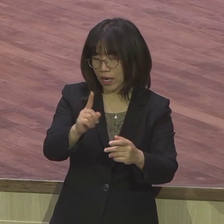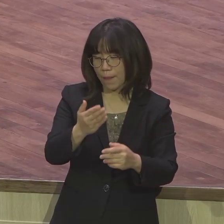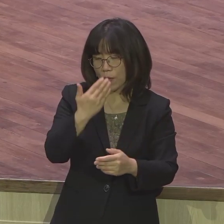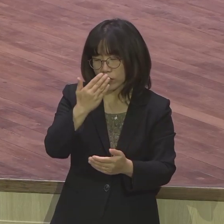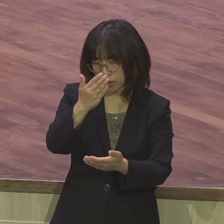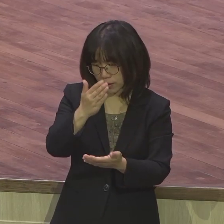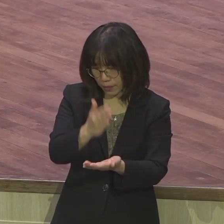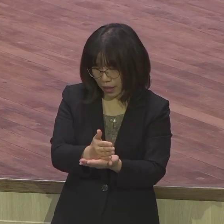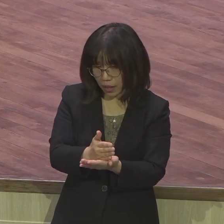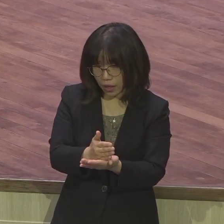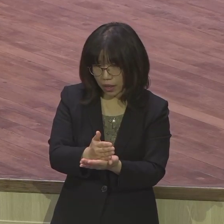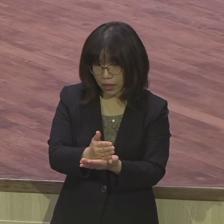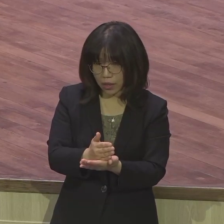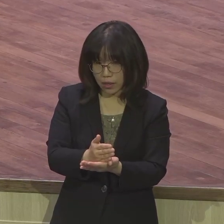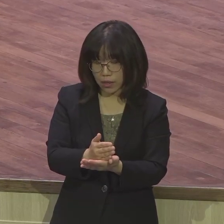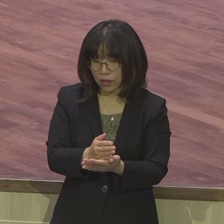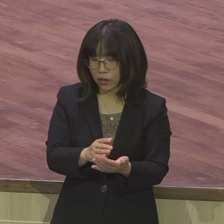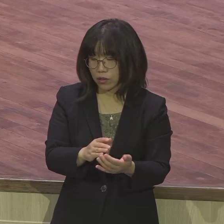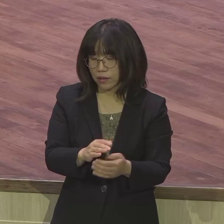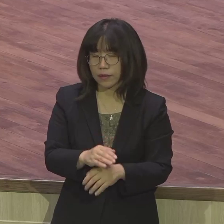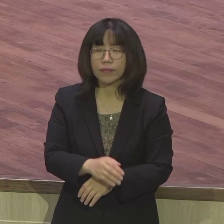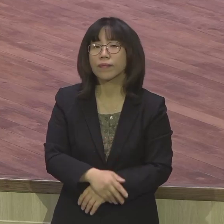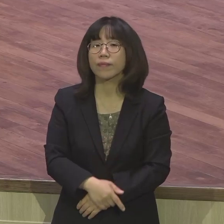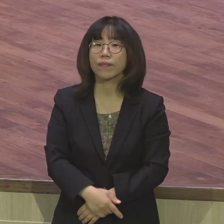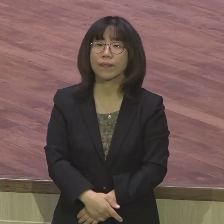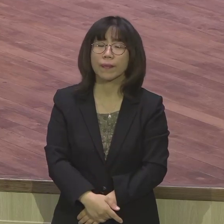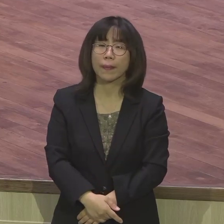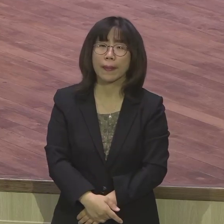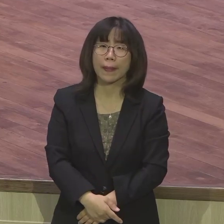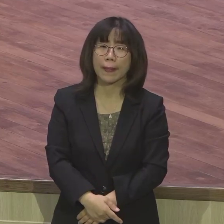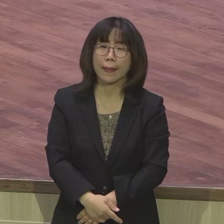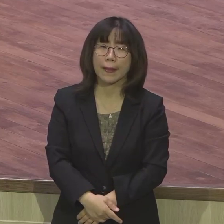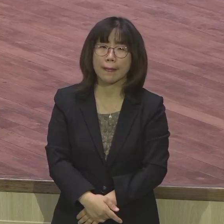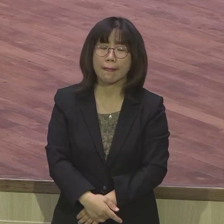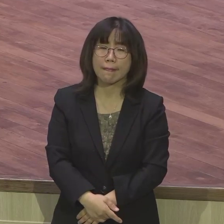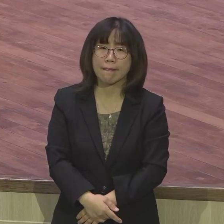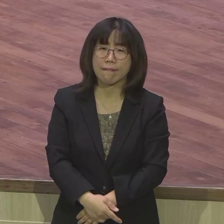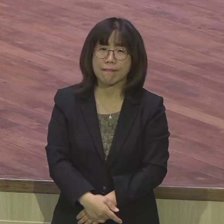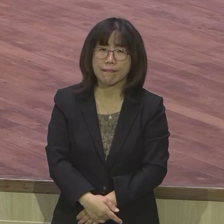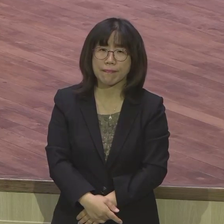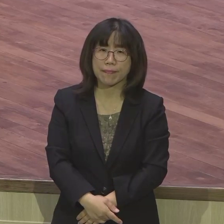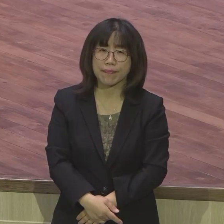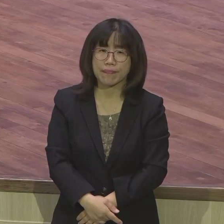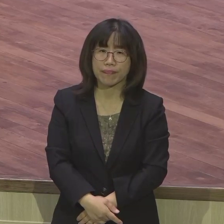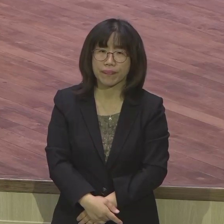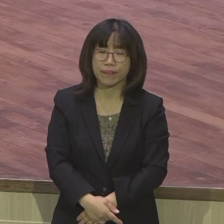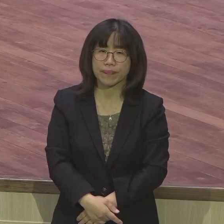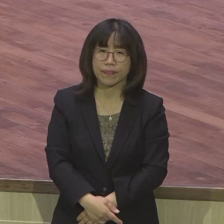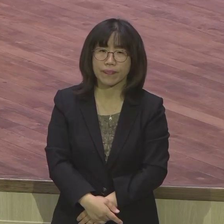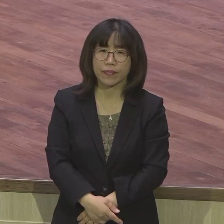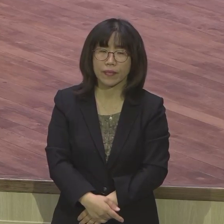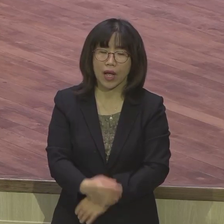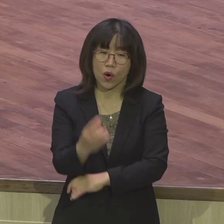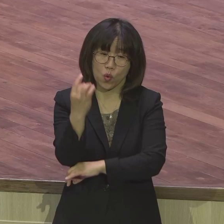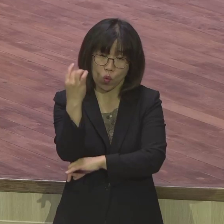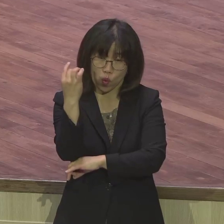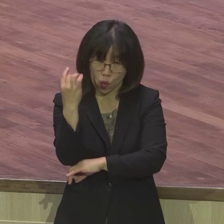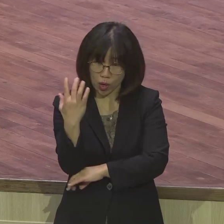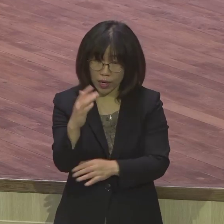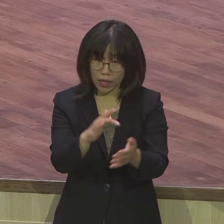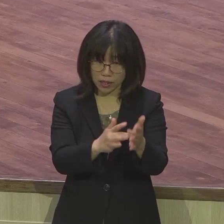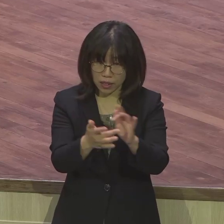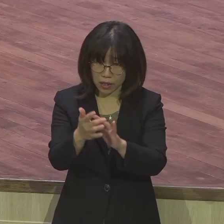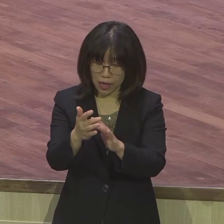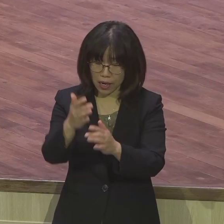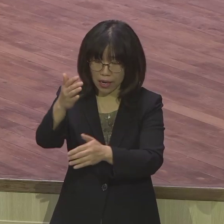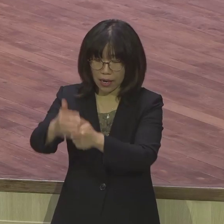죽지 아니하리라 이렇게 얘기합니다. 사단이. 무슨 말입니까? 사실은 변명될 게 없거든요. 그냥